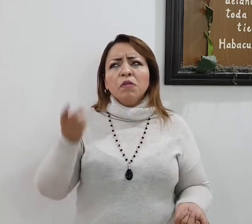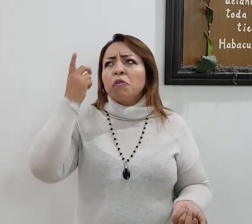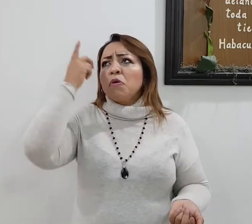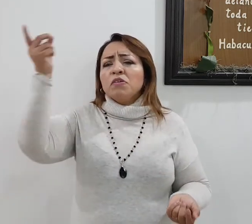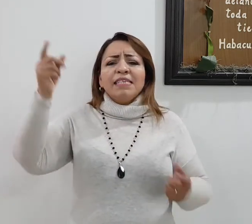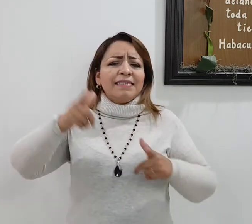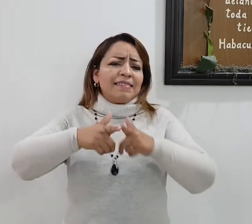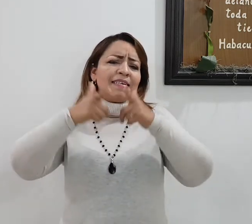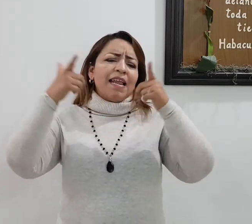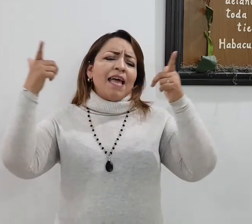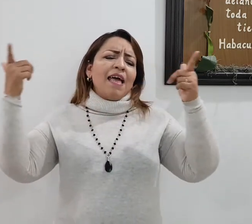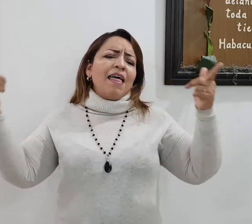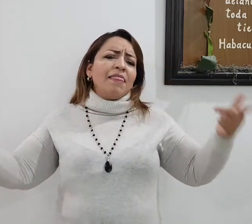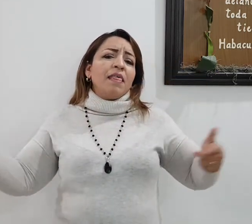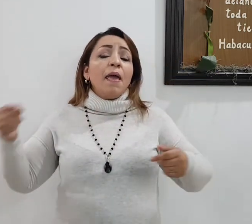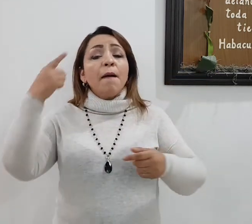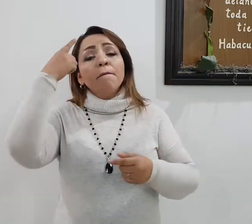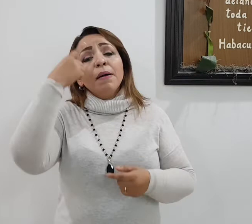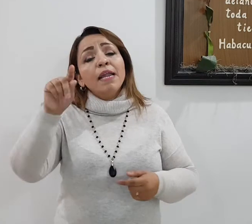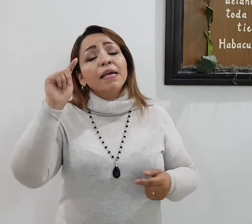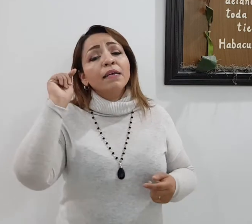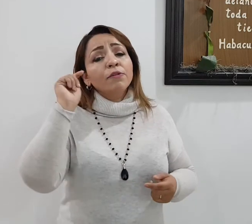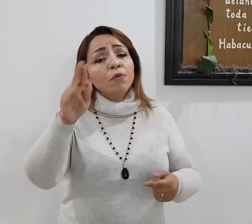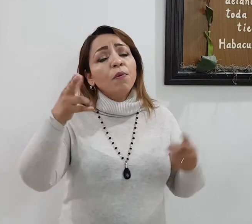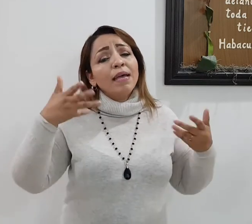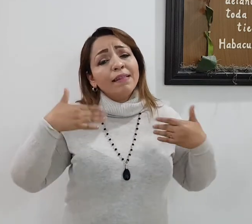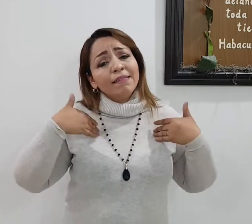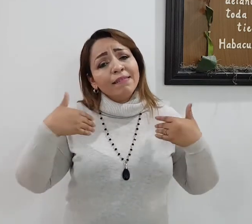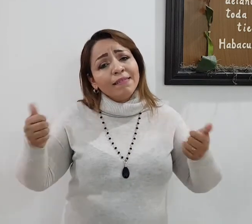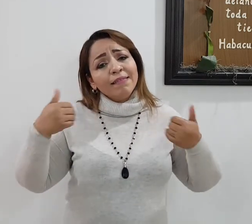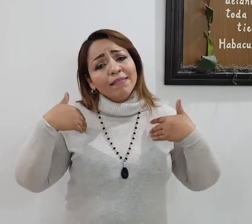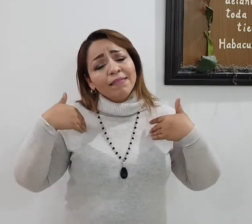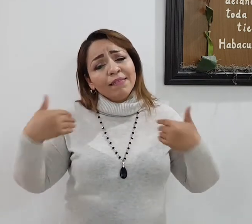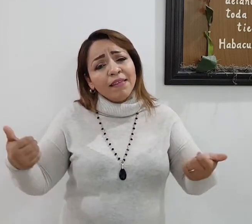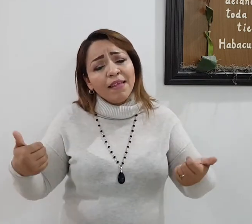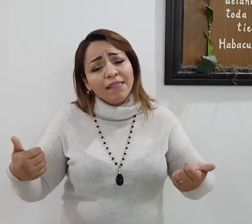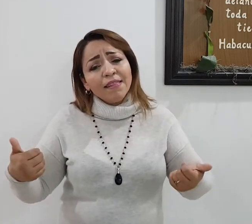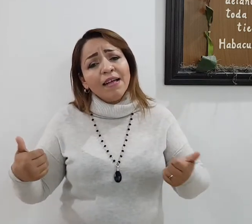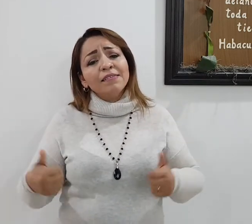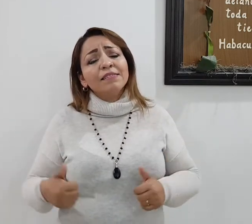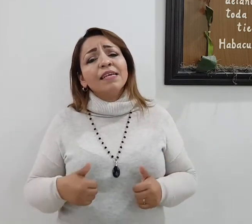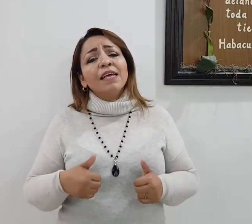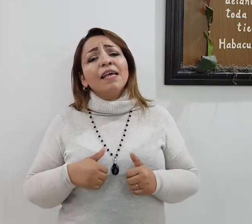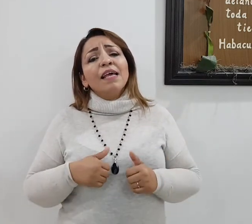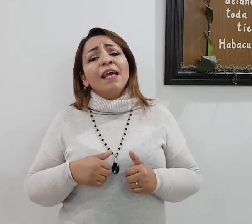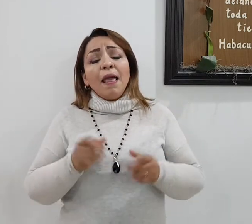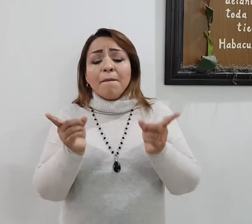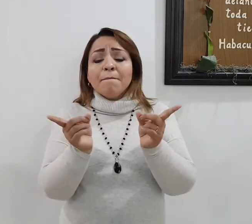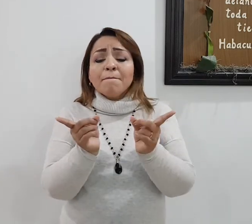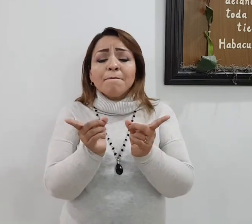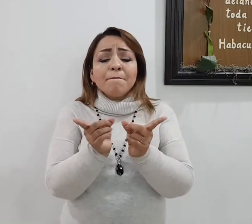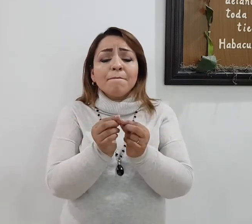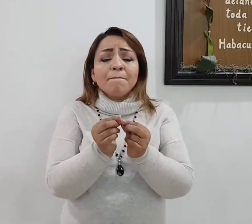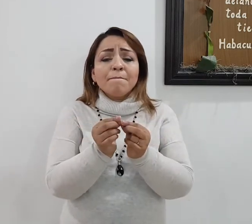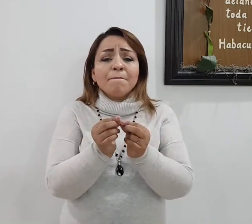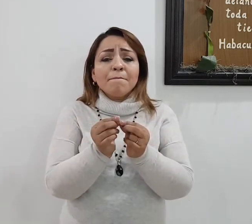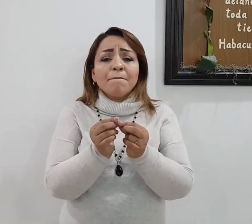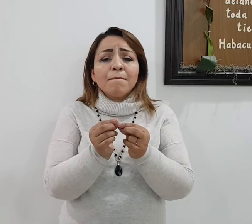un concepto correcto del Señor. Y cuando yo tengo un concepto correcto del Señor, hermano, mi perspectiva de la vida